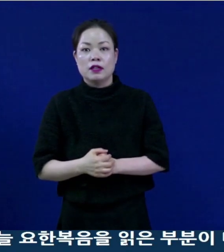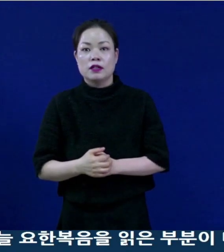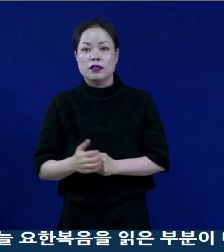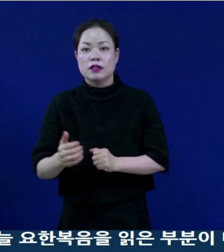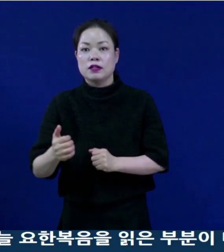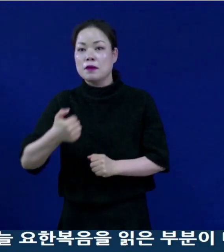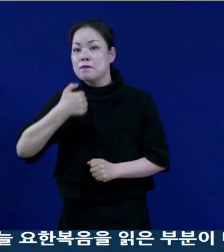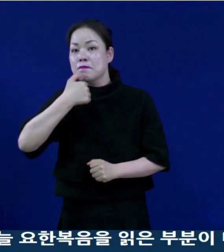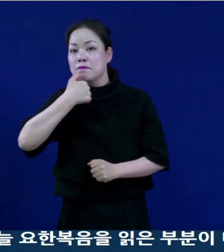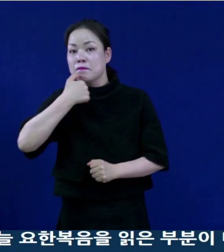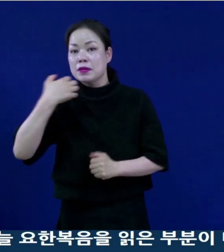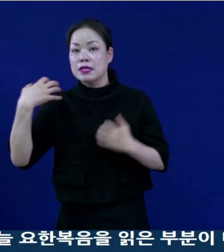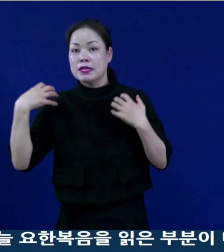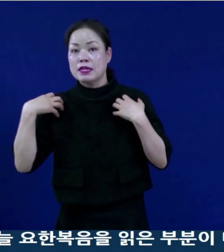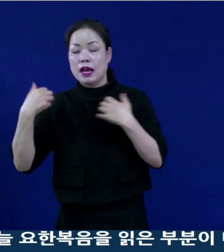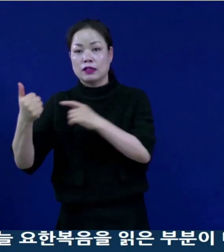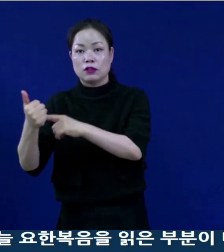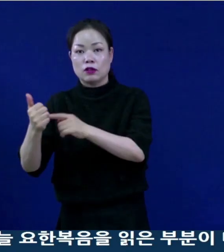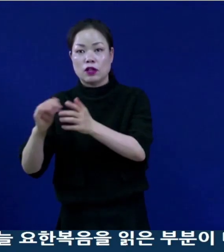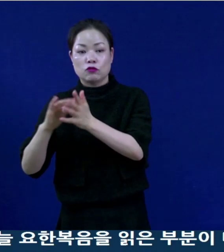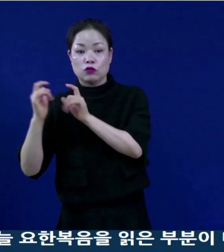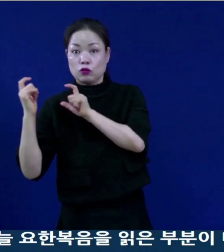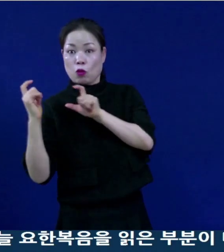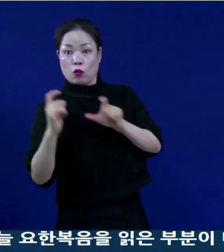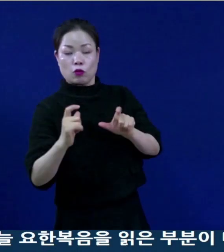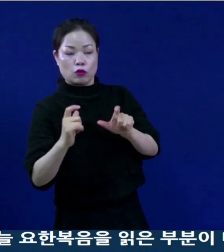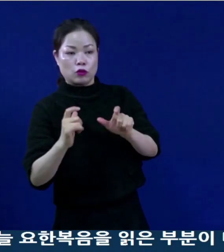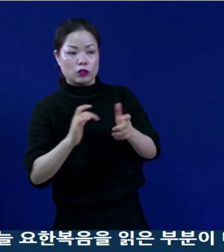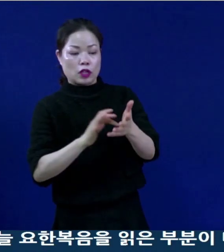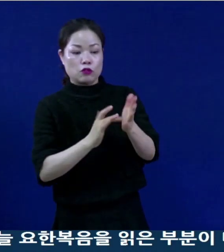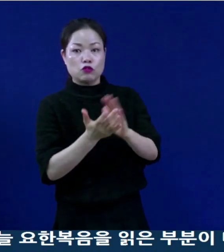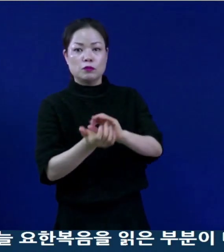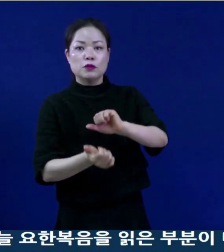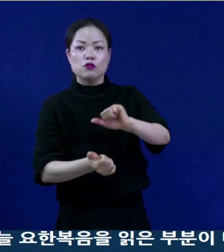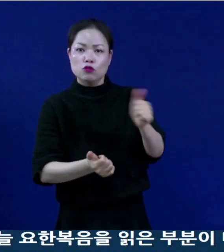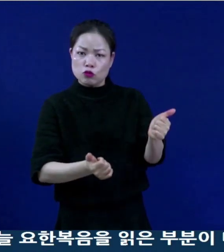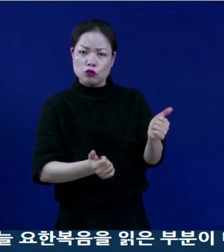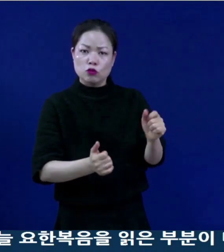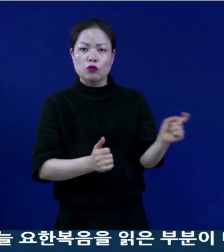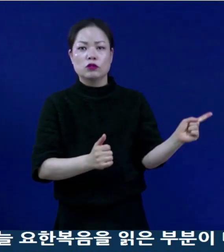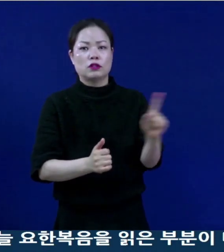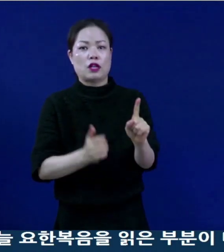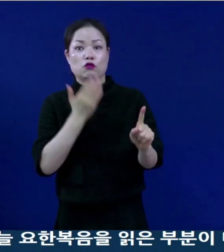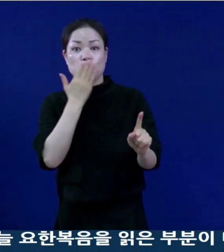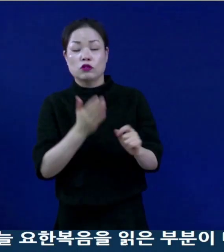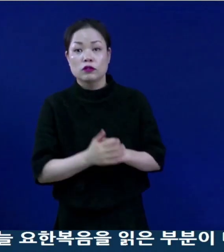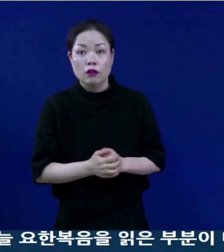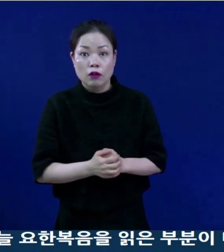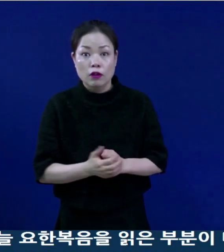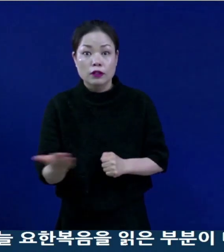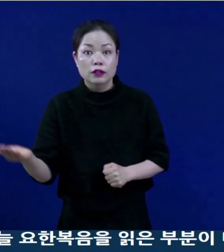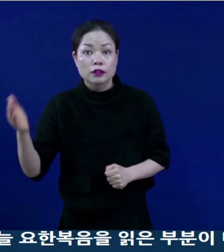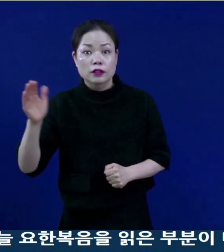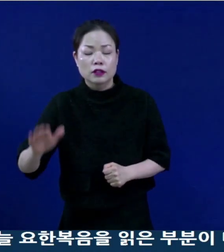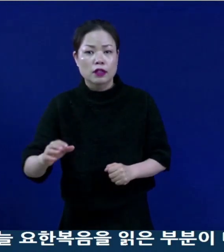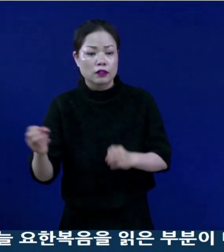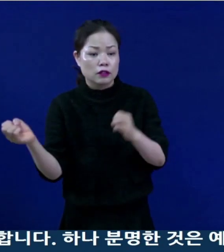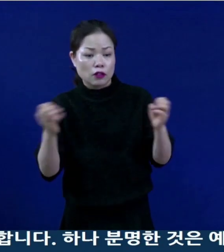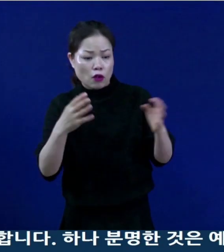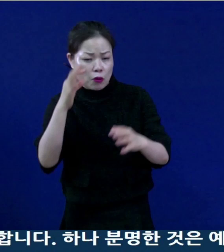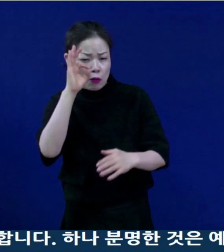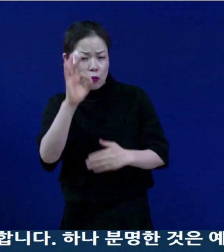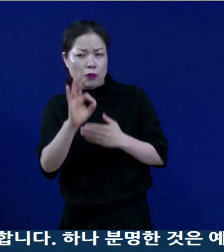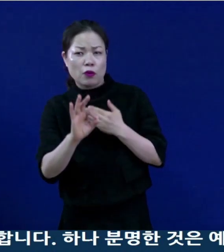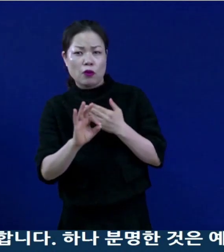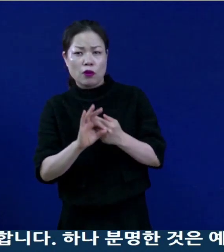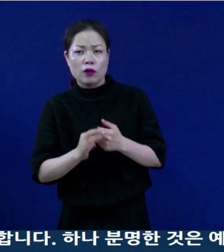빌라도의 이 선고로 예수님은 죽을 수도 있고 살 수도 있습니다. 그런데 이 대화를 하는 거